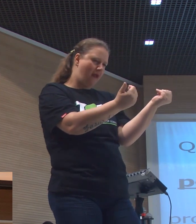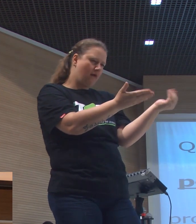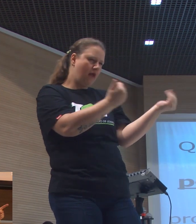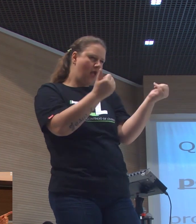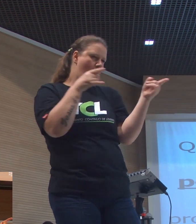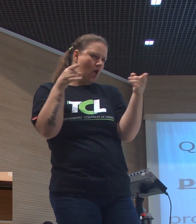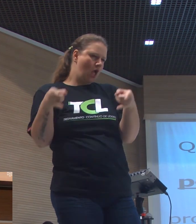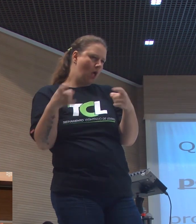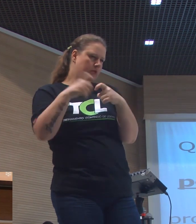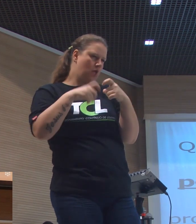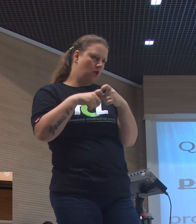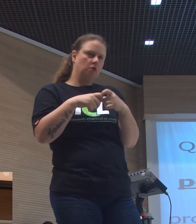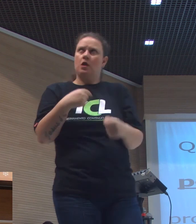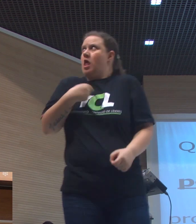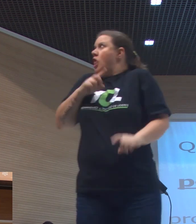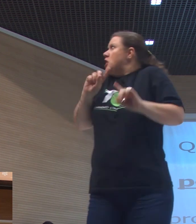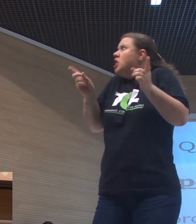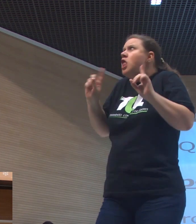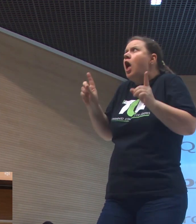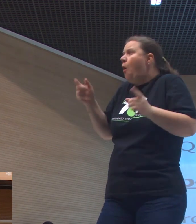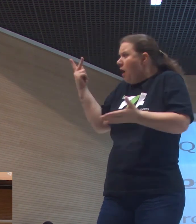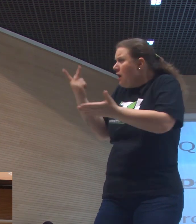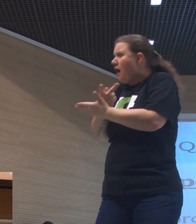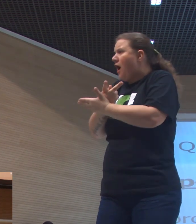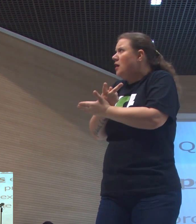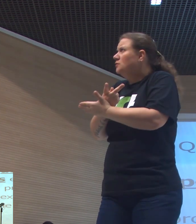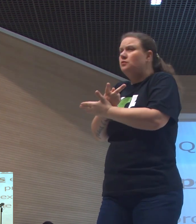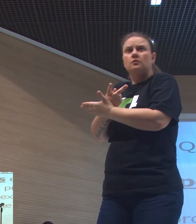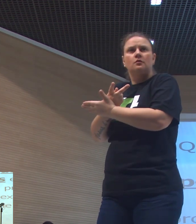E por isso ele foi para a cadeia. Isso é perseguição por causa da justiça.